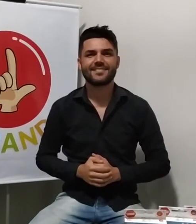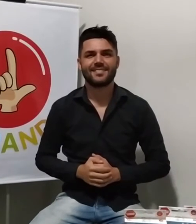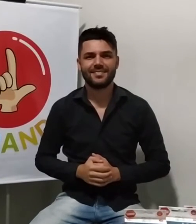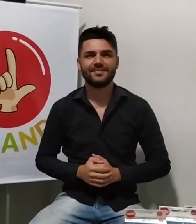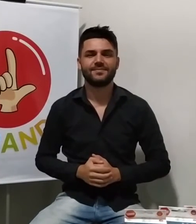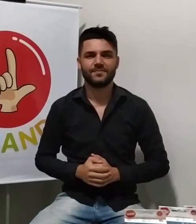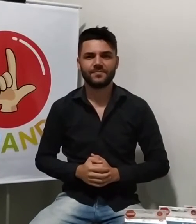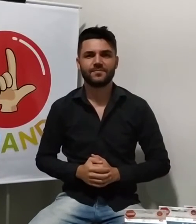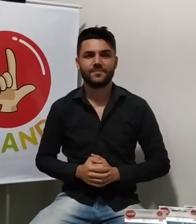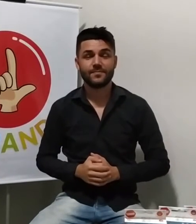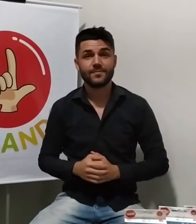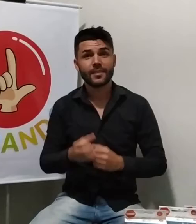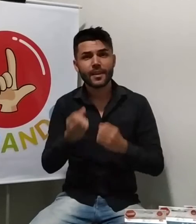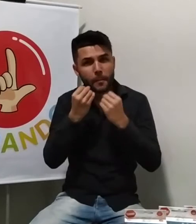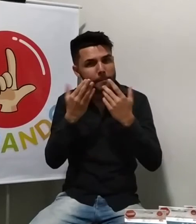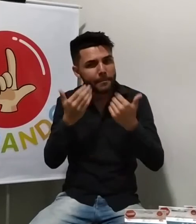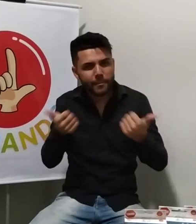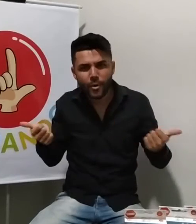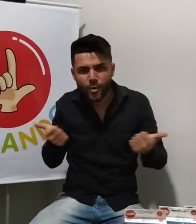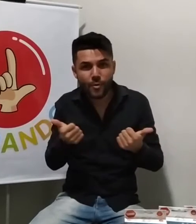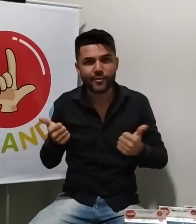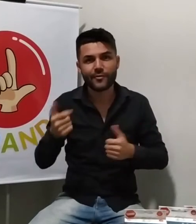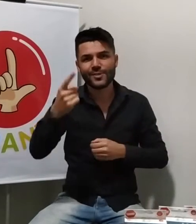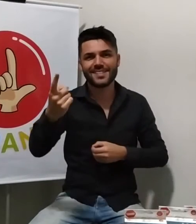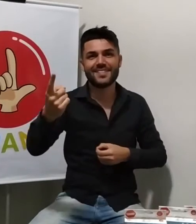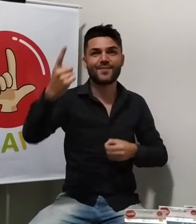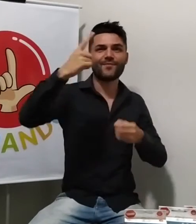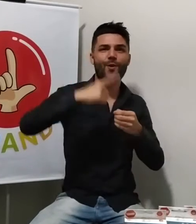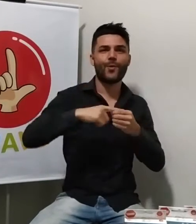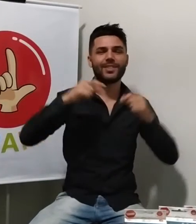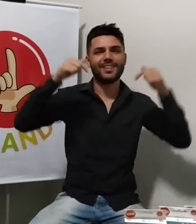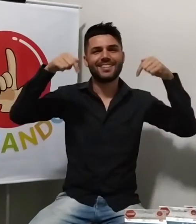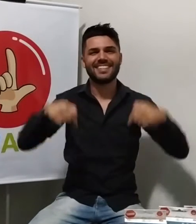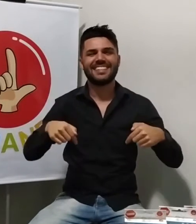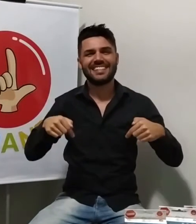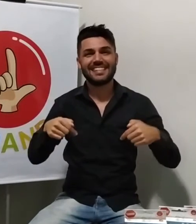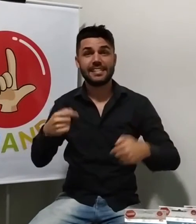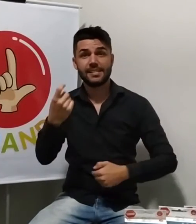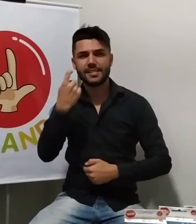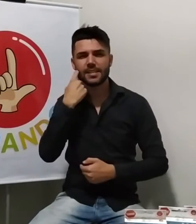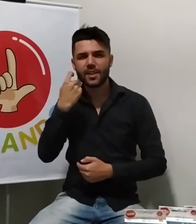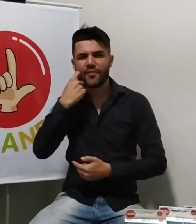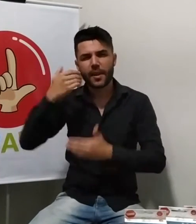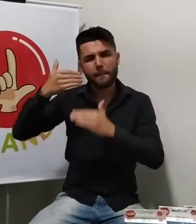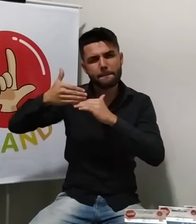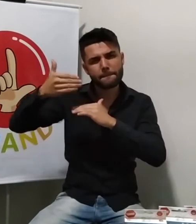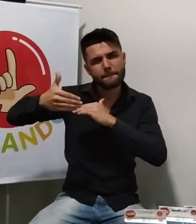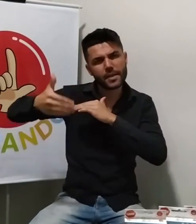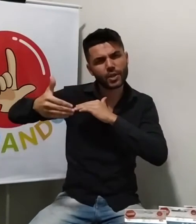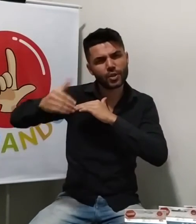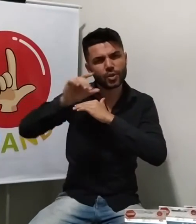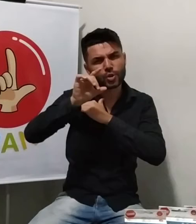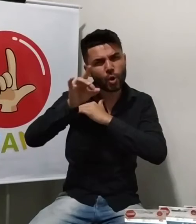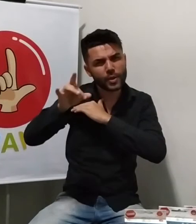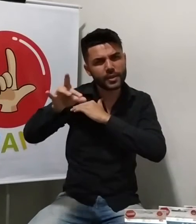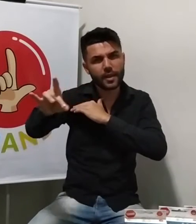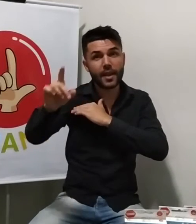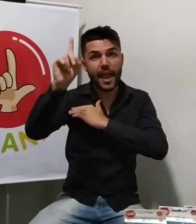Que bom que você está de volta! Todas as sextas-feiras é dia de GVCast e é dia também de eu bater um papo com gente que